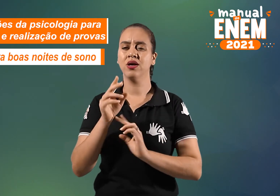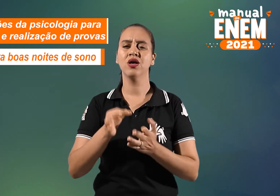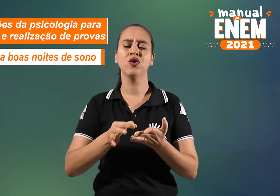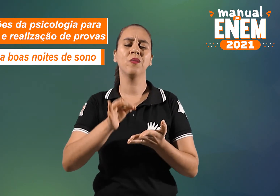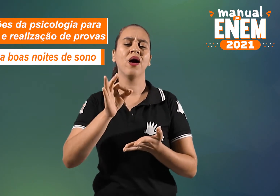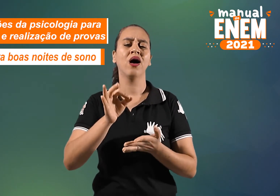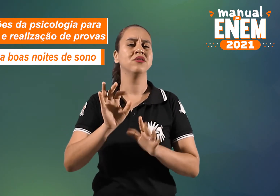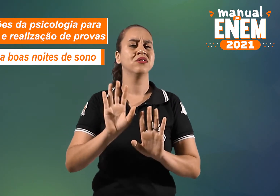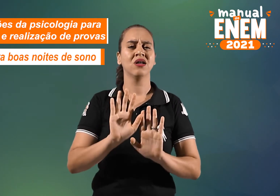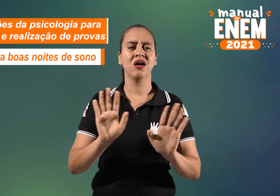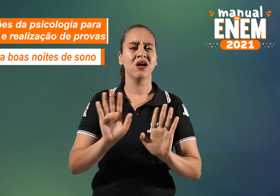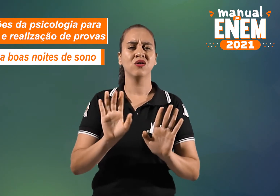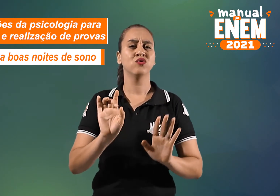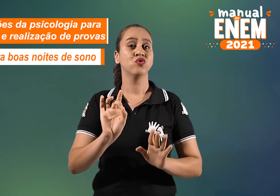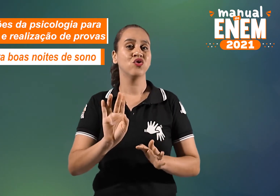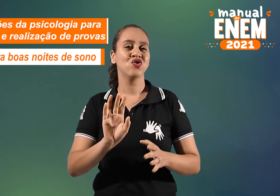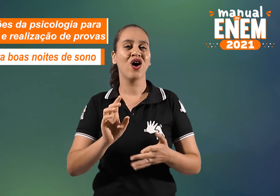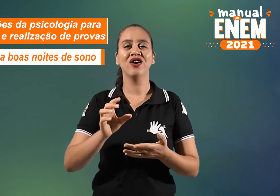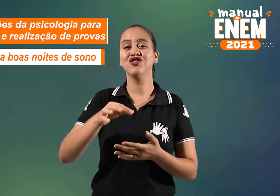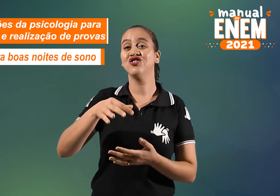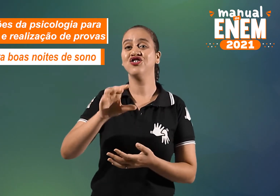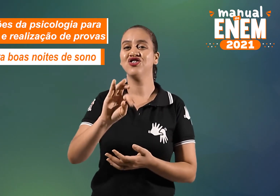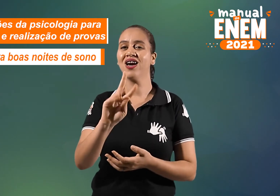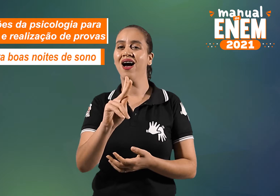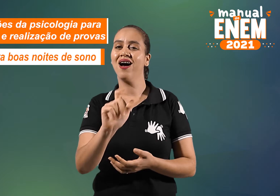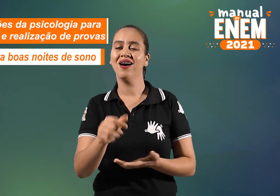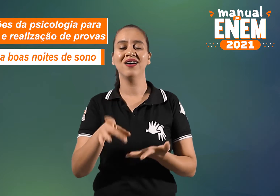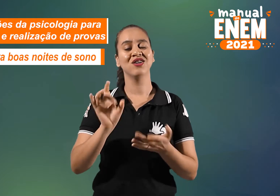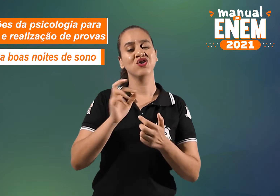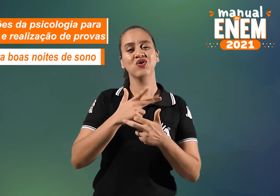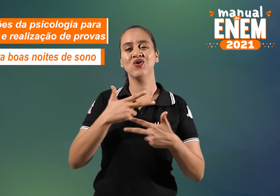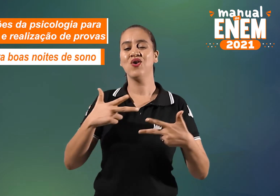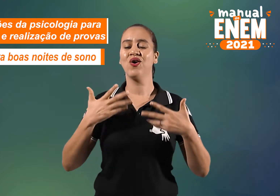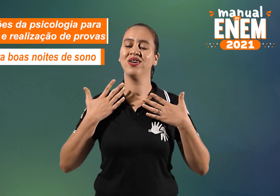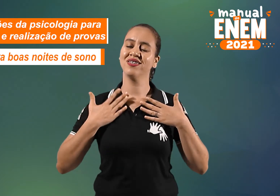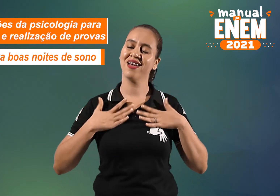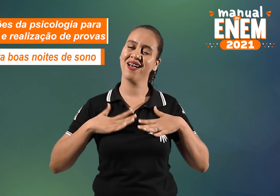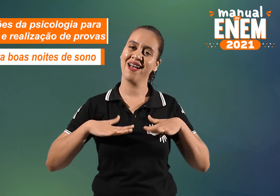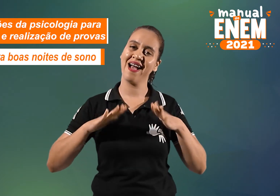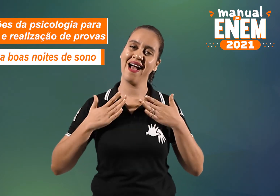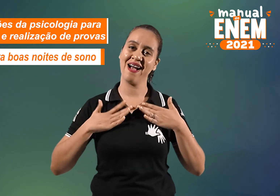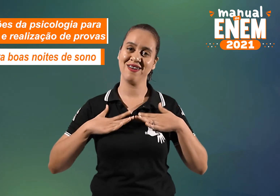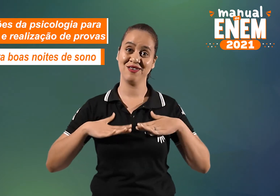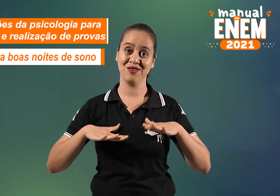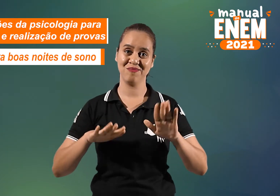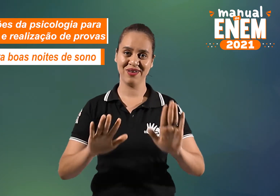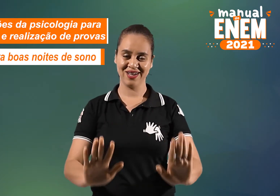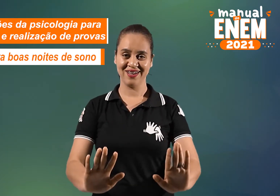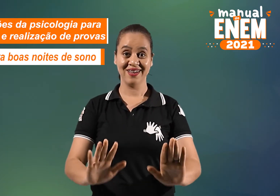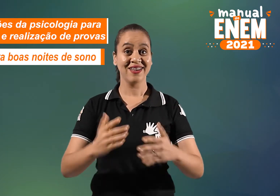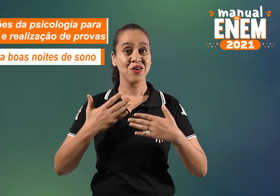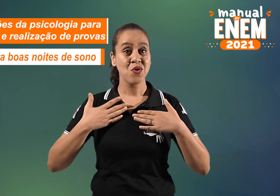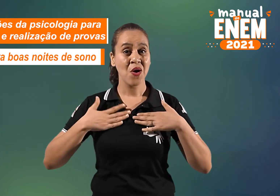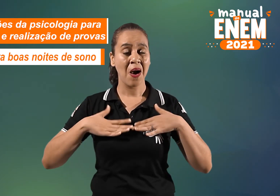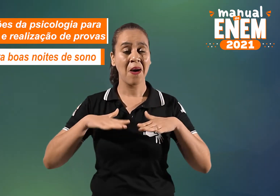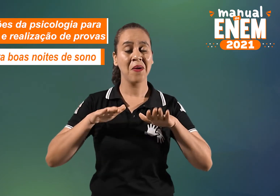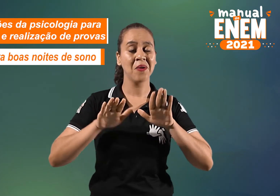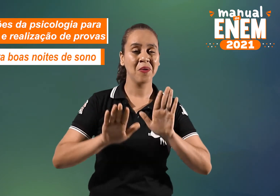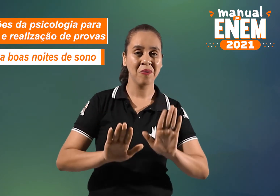tranquilizantes, como chá de cidreira, camomila, suco de maracujá, leite morno, etc. E desacelere, vá